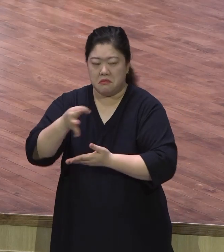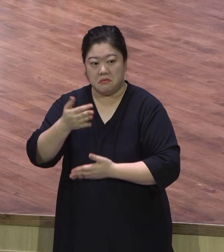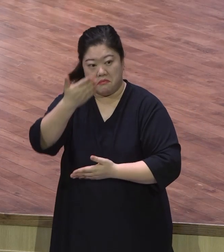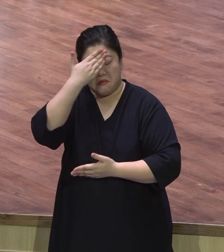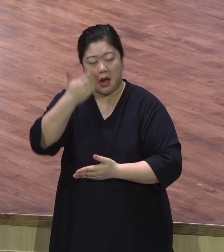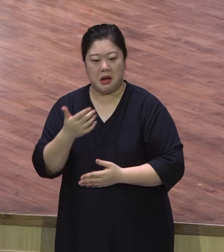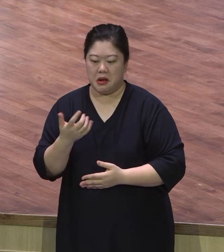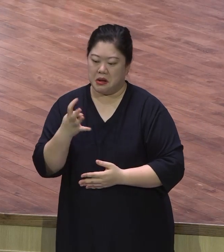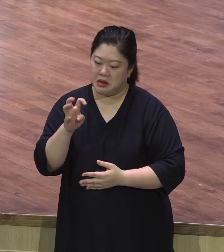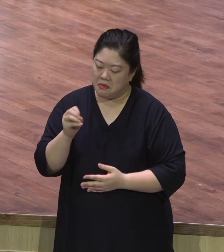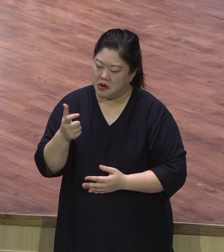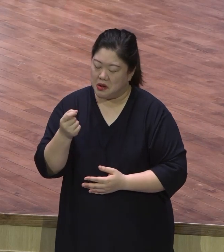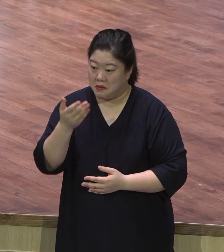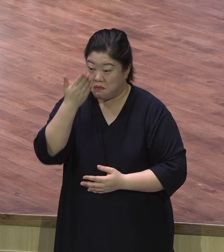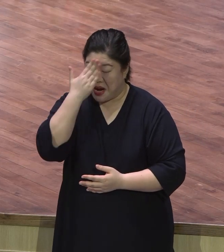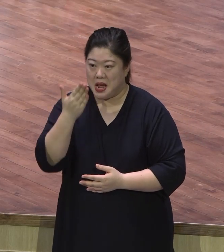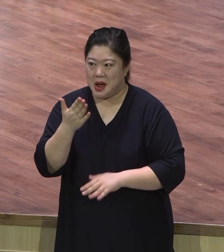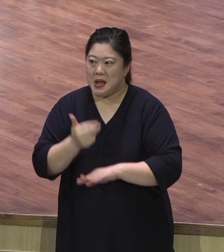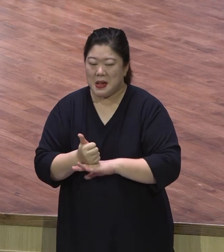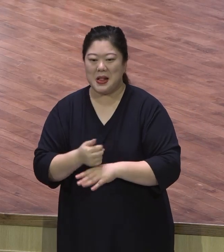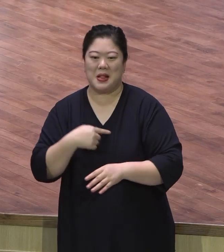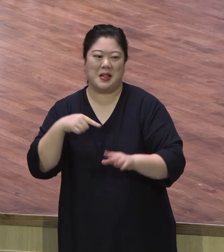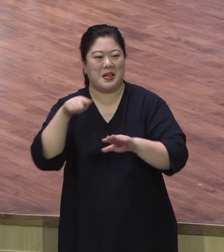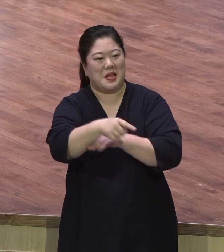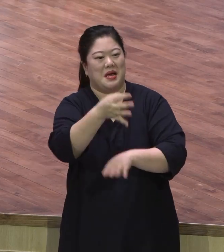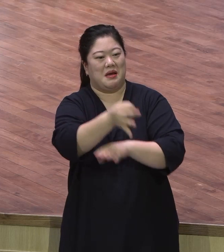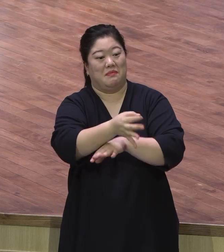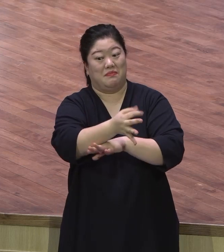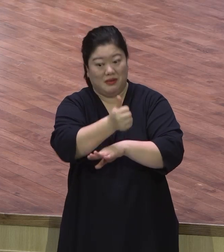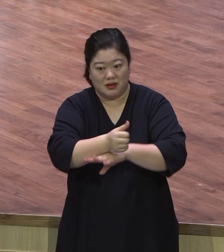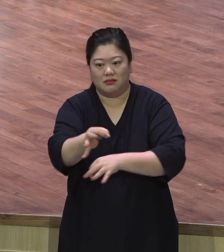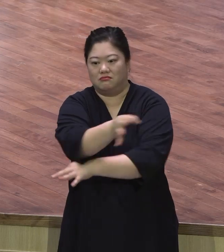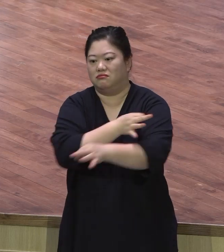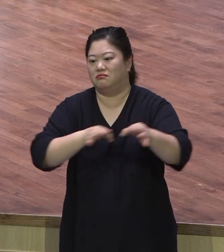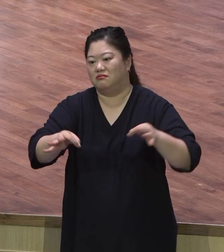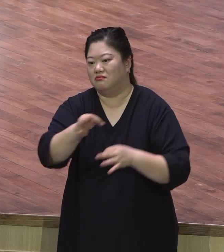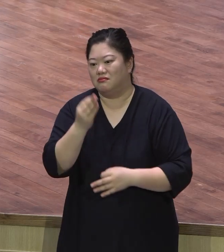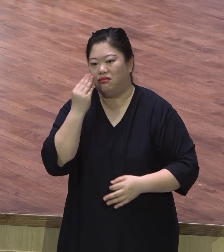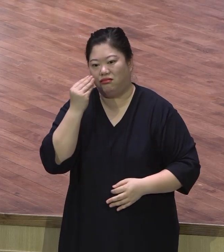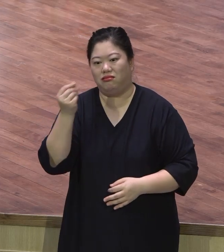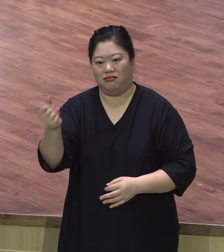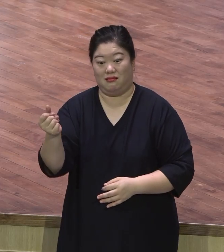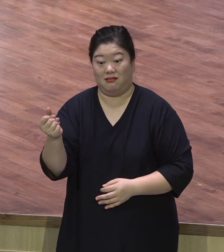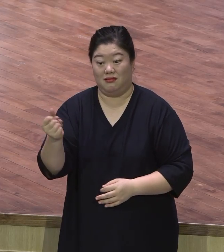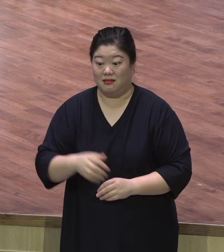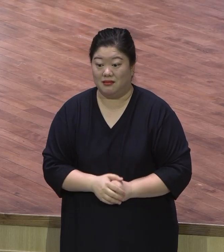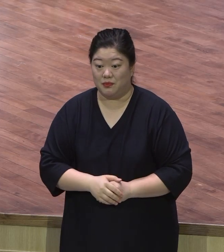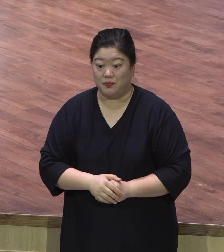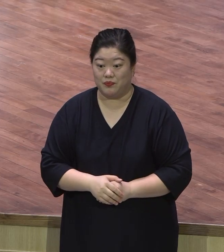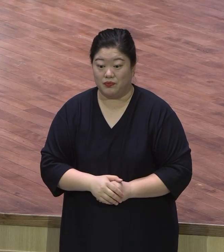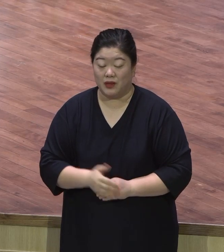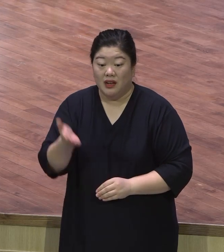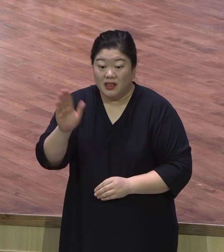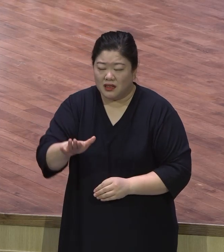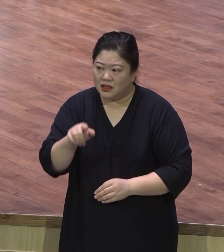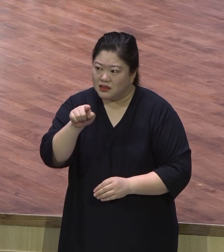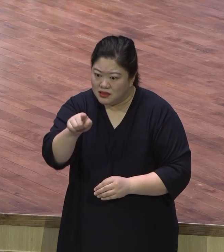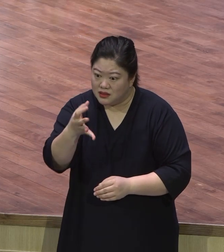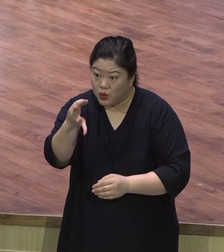특별히 이번에 재난지원금 그걸 다 지급을 했다고 하는데 8월 말까지만